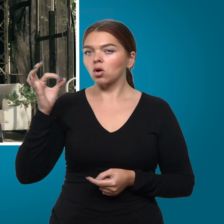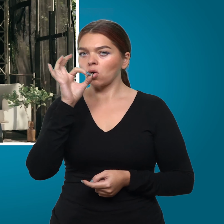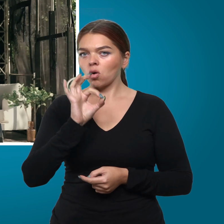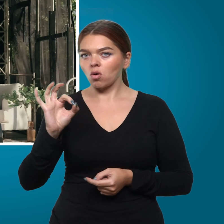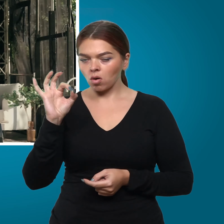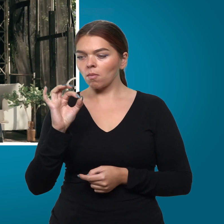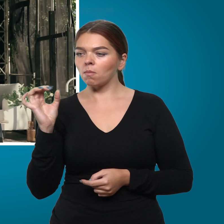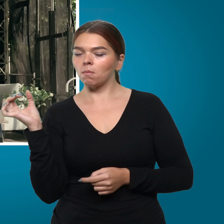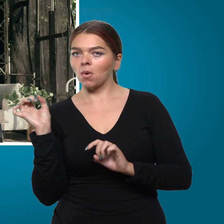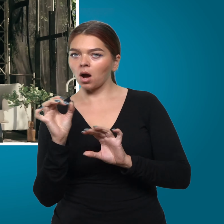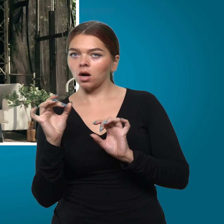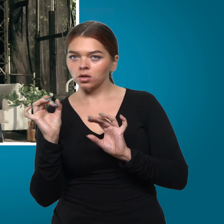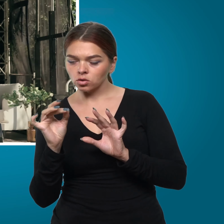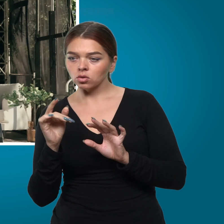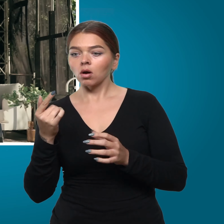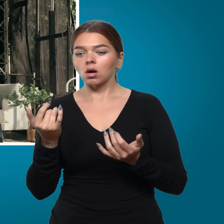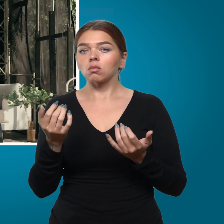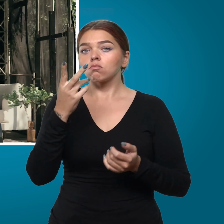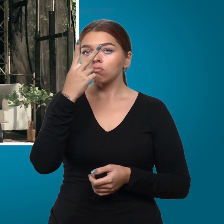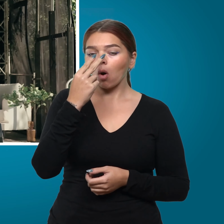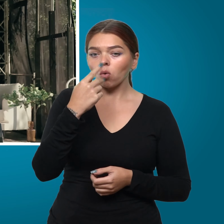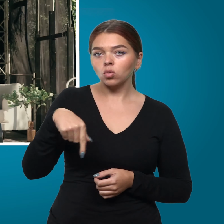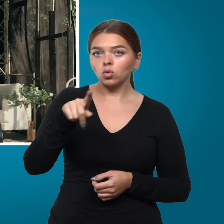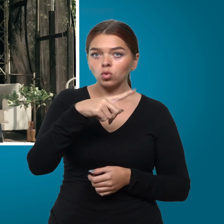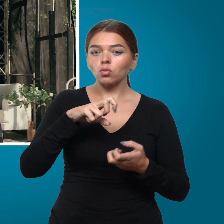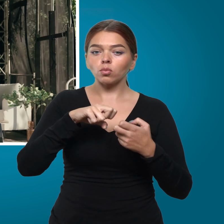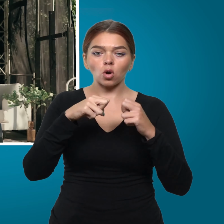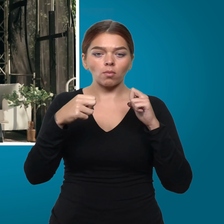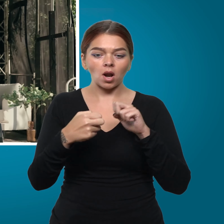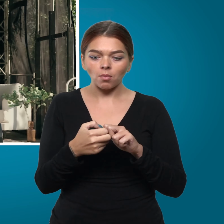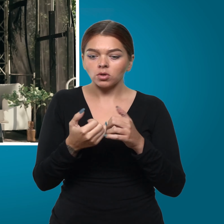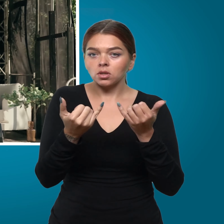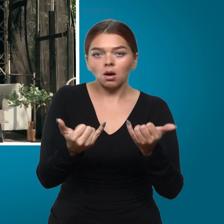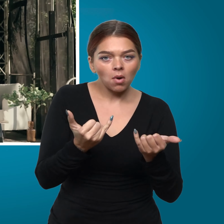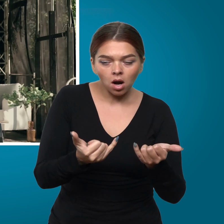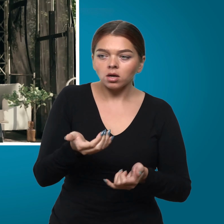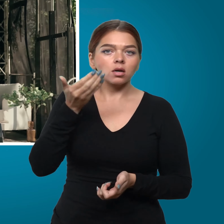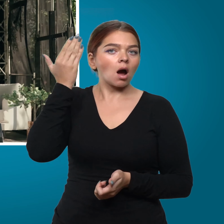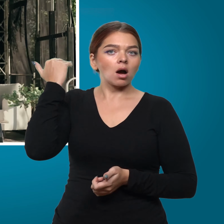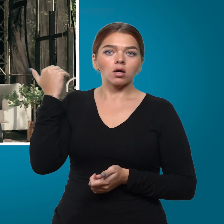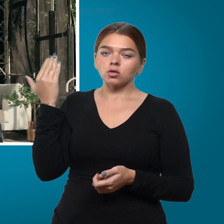dalyką kaip susvetimėjimas tarp paauglių. Net nežinau, kaip paaiškinti, bet